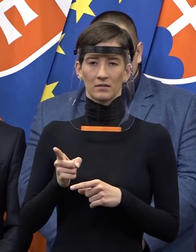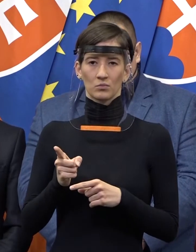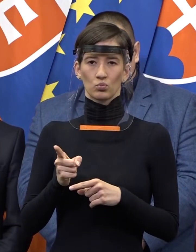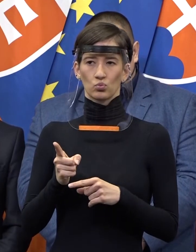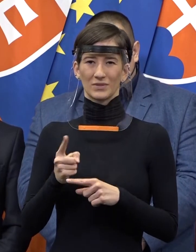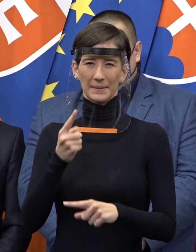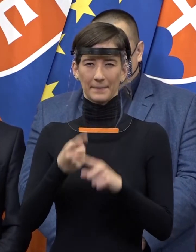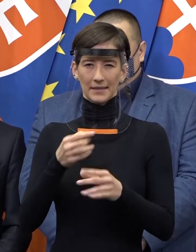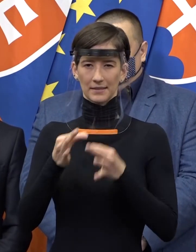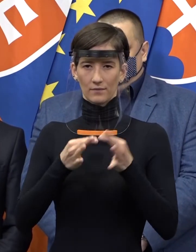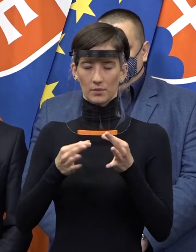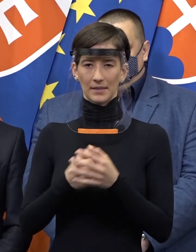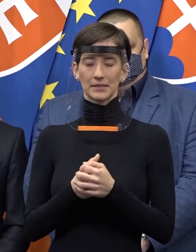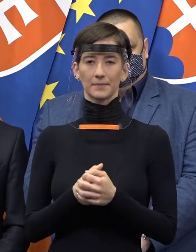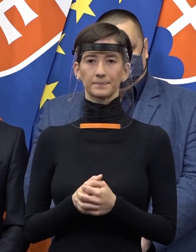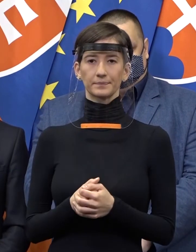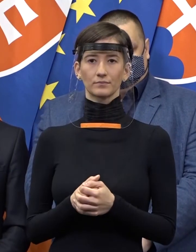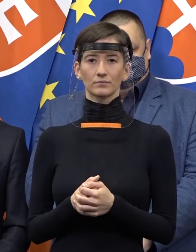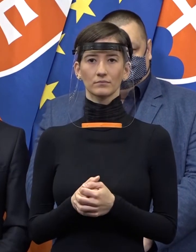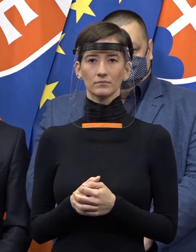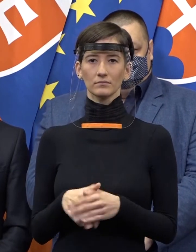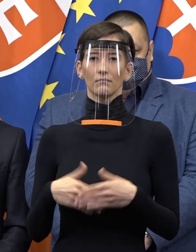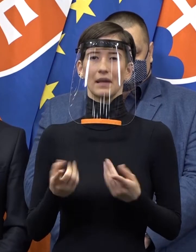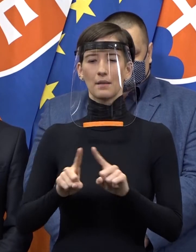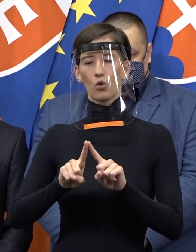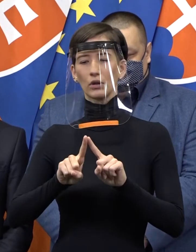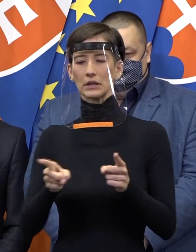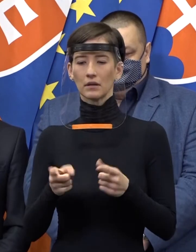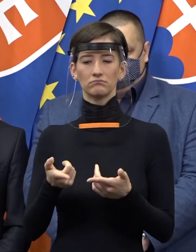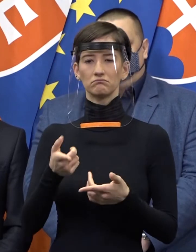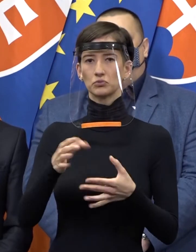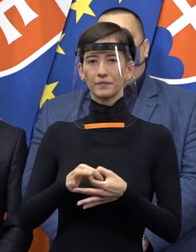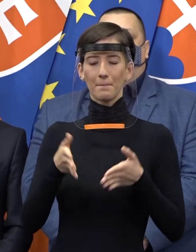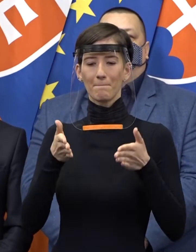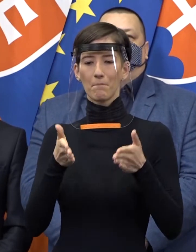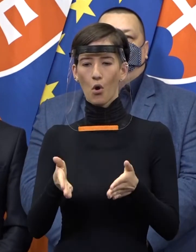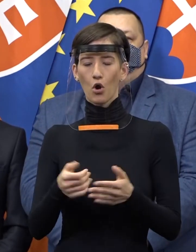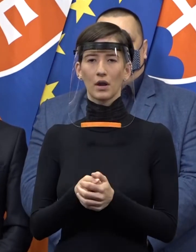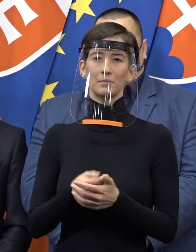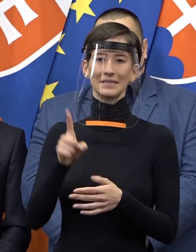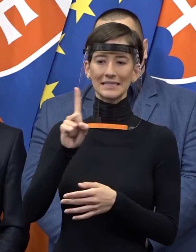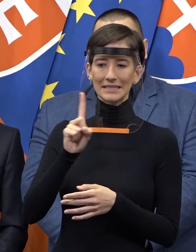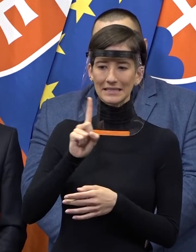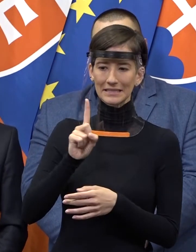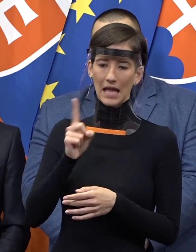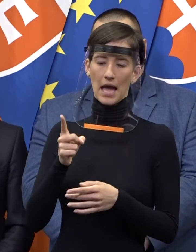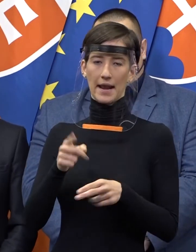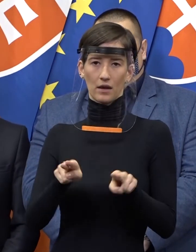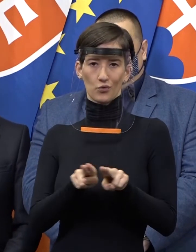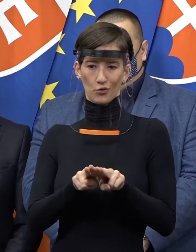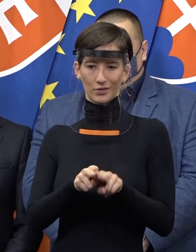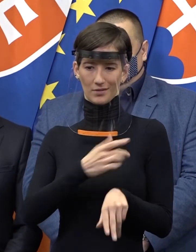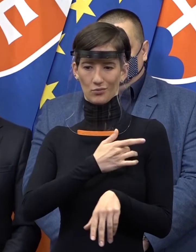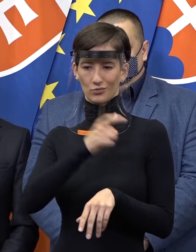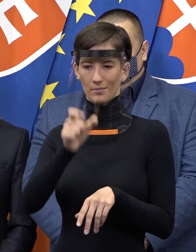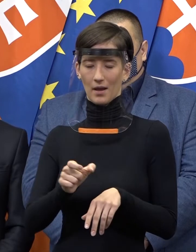formulované trošku inak, alebo iné výnimky hodné zreteľa, keď ide na pohreb príbuzného, starostlivosť o príbuzného alebo nejakú susedskú